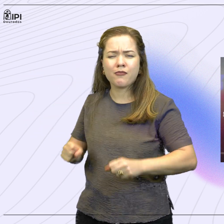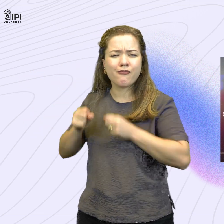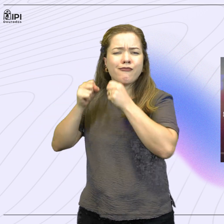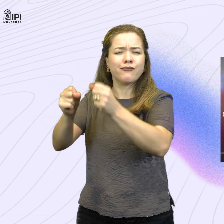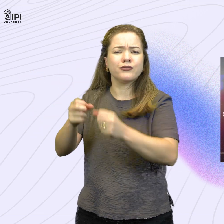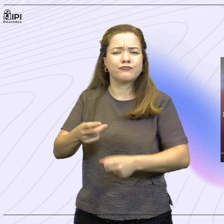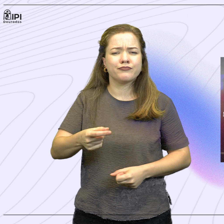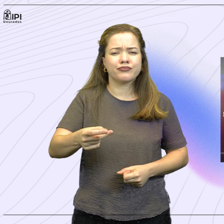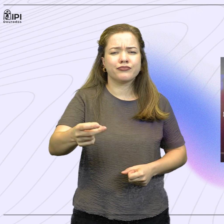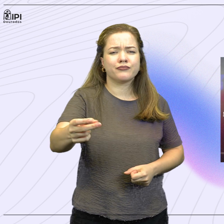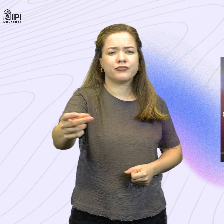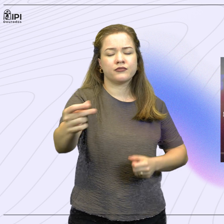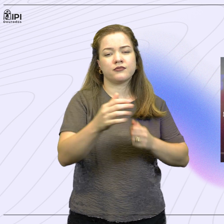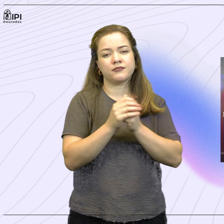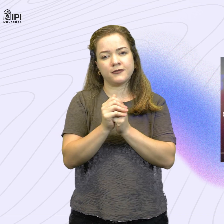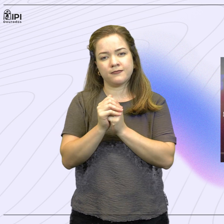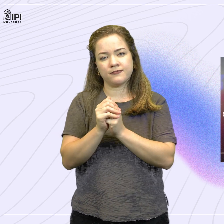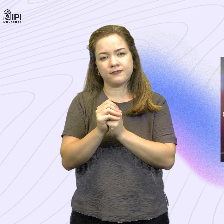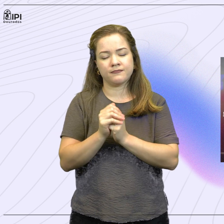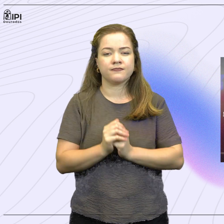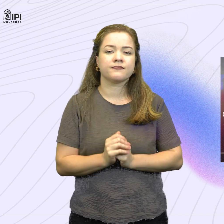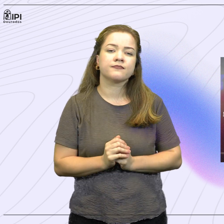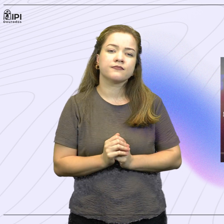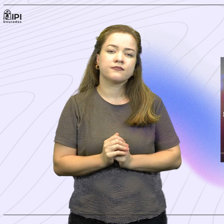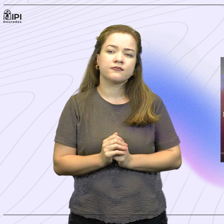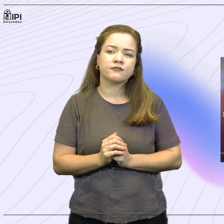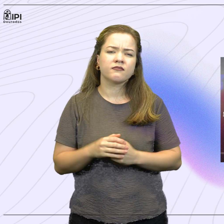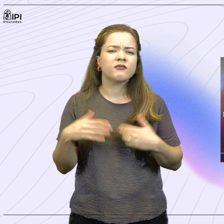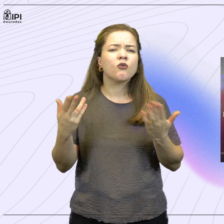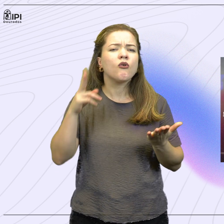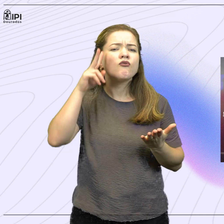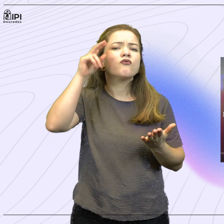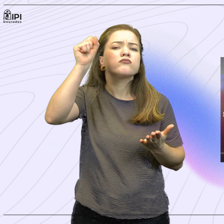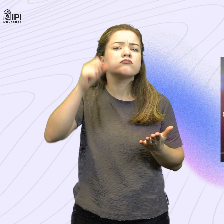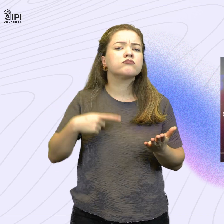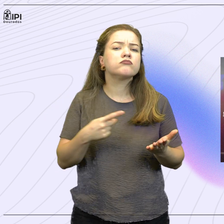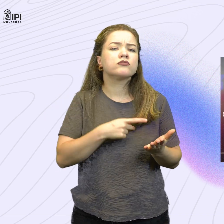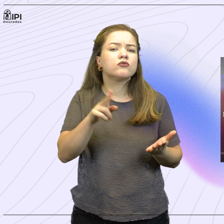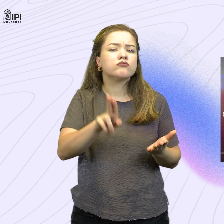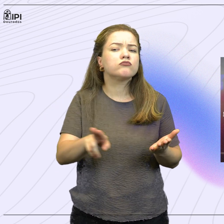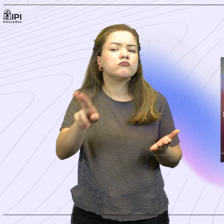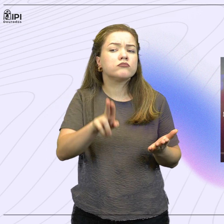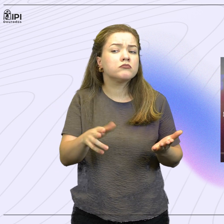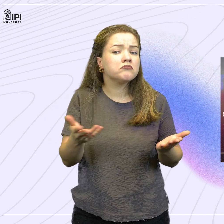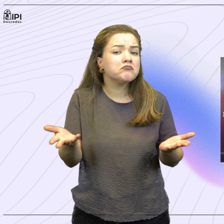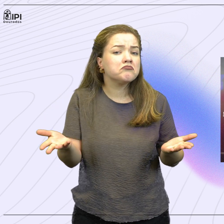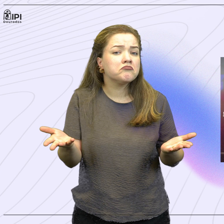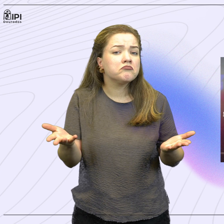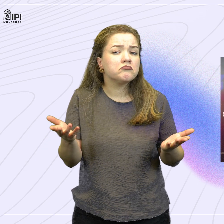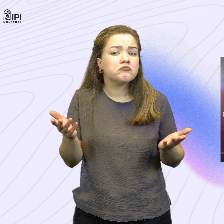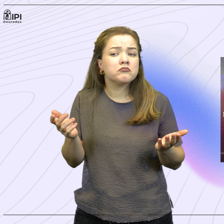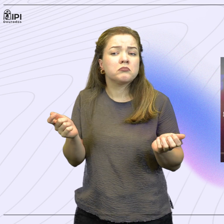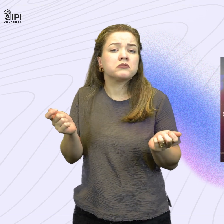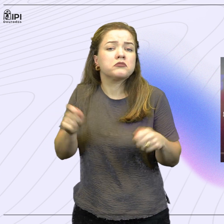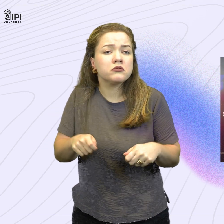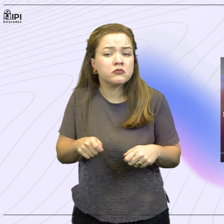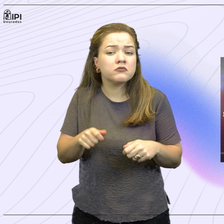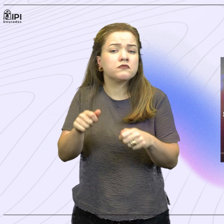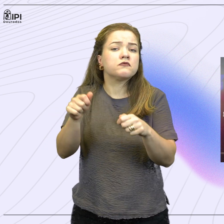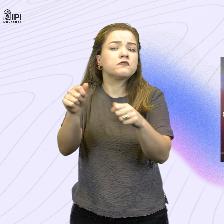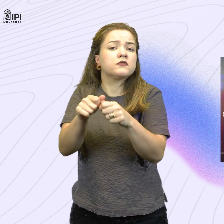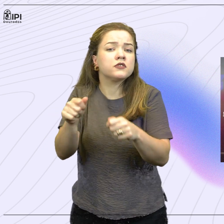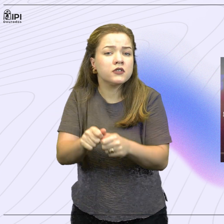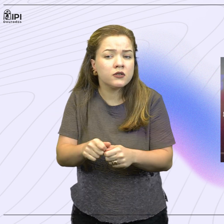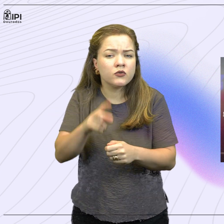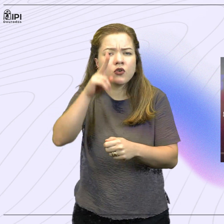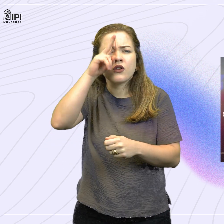todo sempre. Amém. Em que força que nós fazemos? Em que força que nós realizamos feitos? Em que força